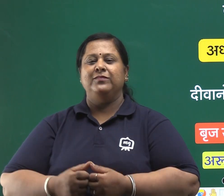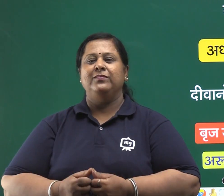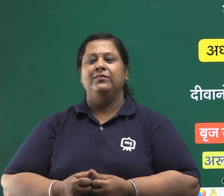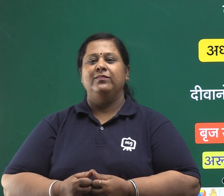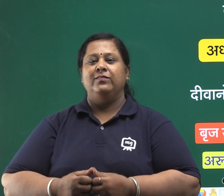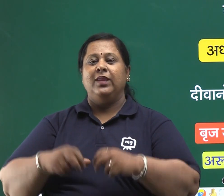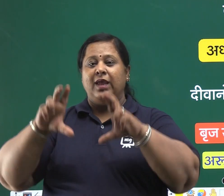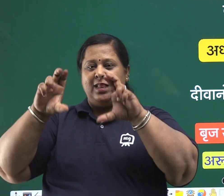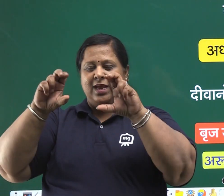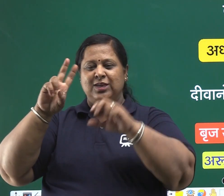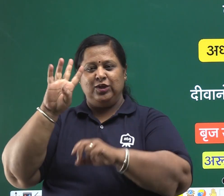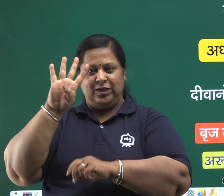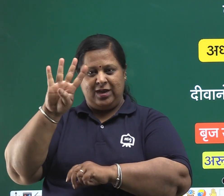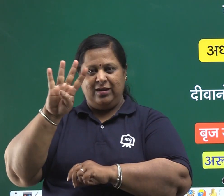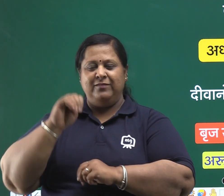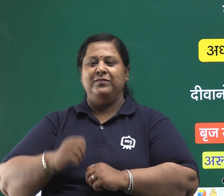के अध्याय 4